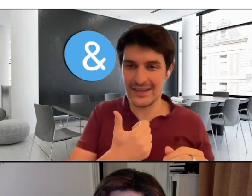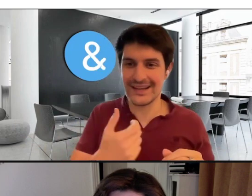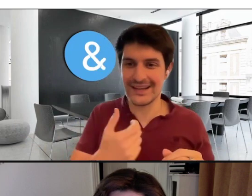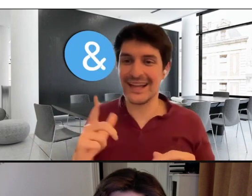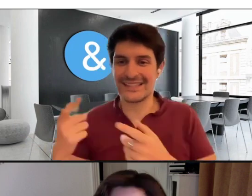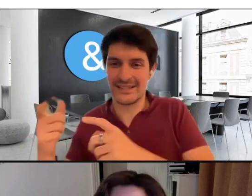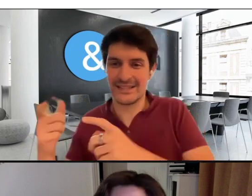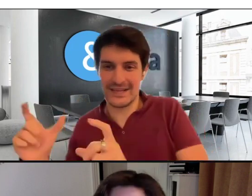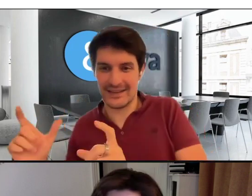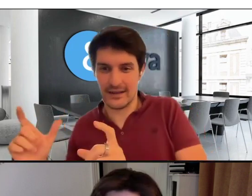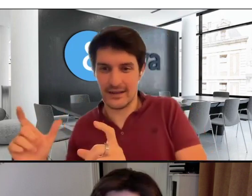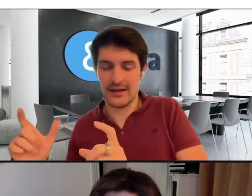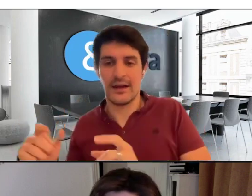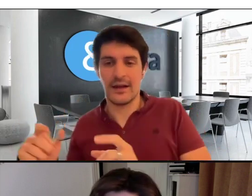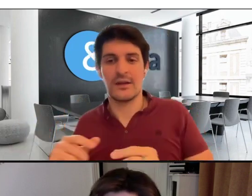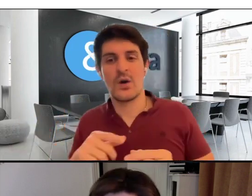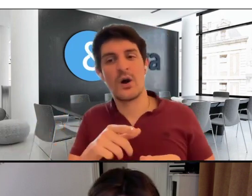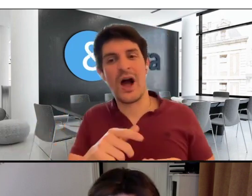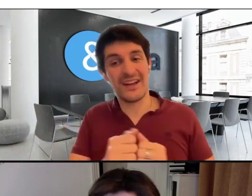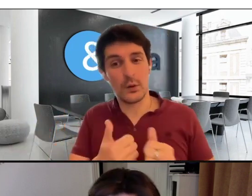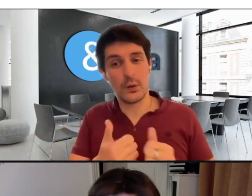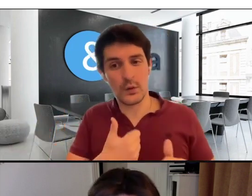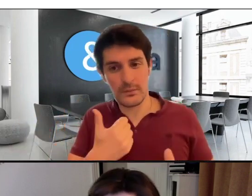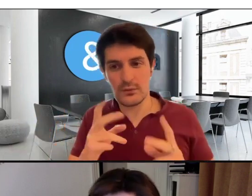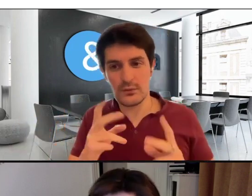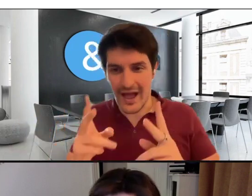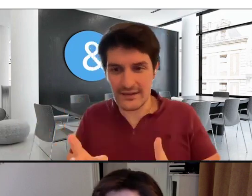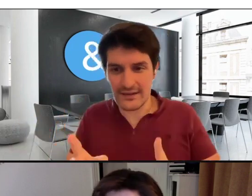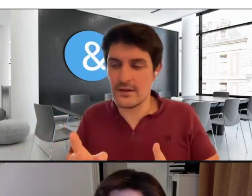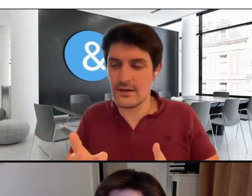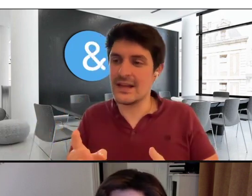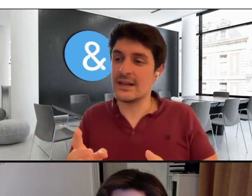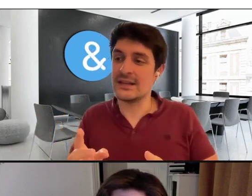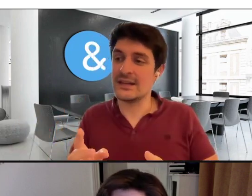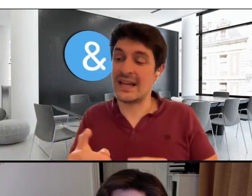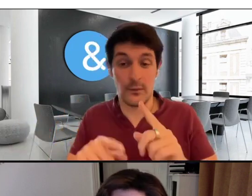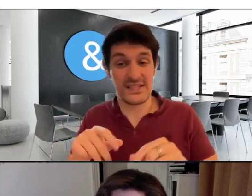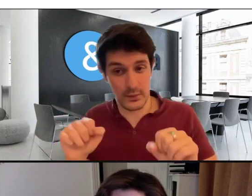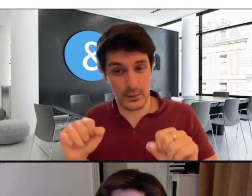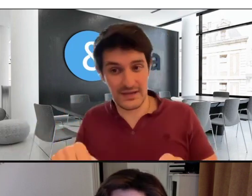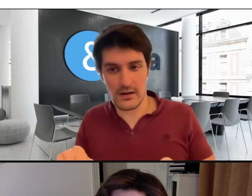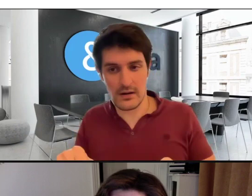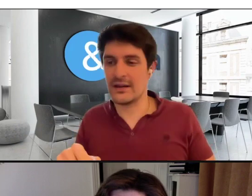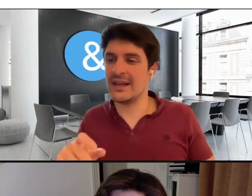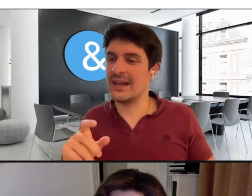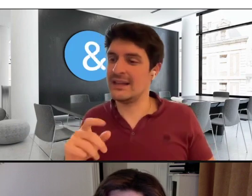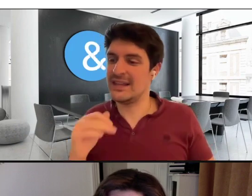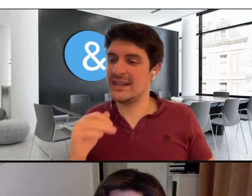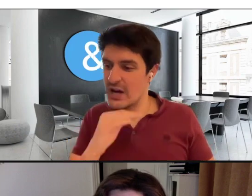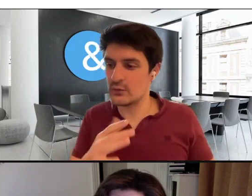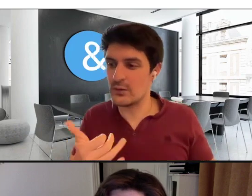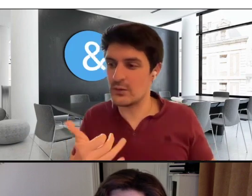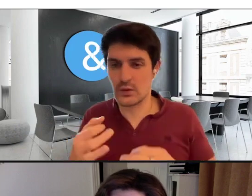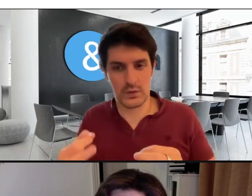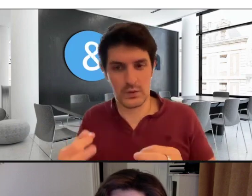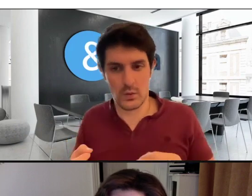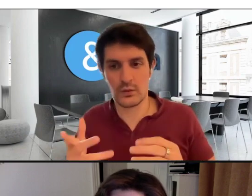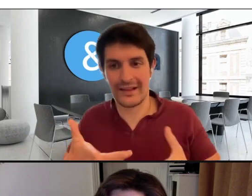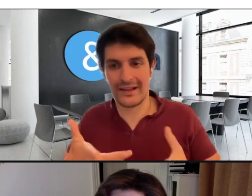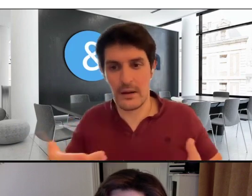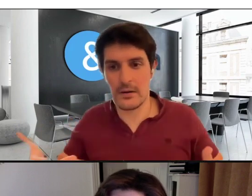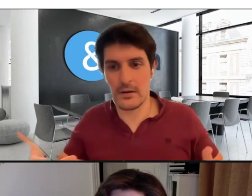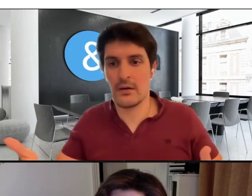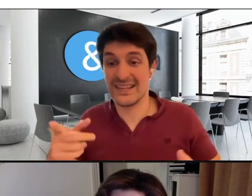et l'accessibilité. Avec l'autonomie, tu arrives, quelquefois c'est possible, et déjà tu as une solution sur la